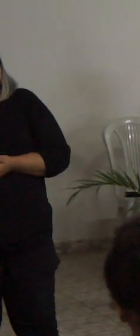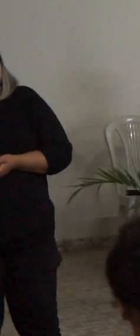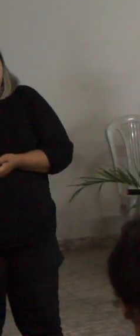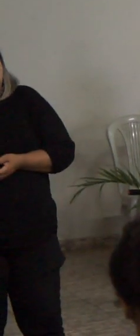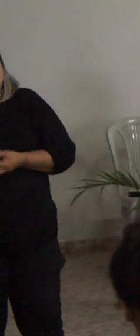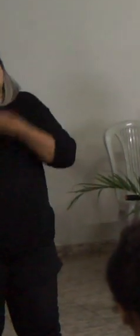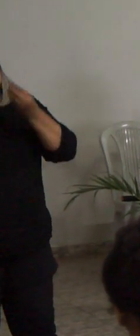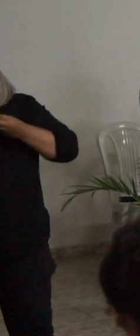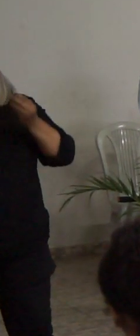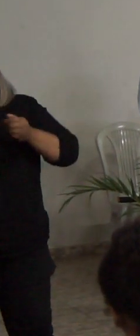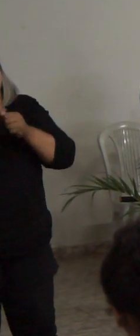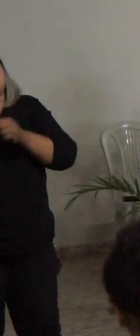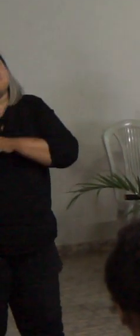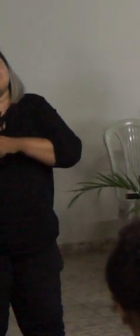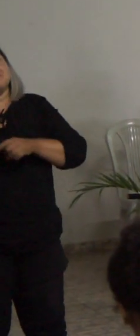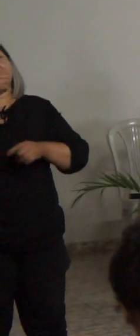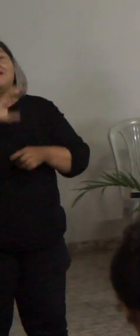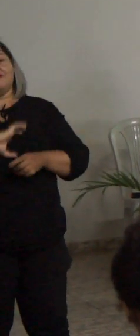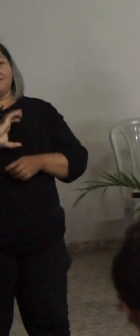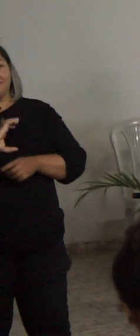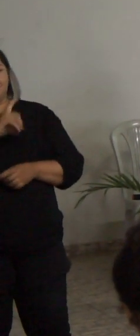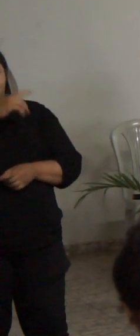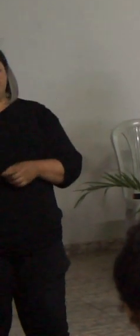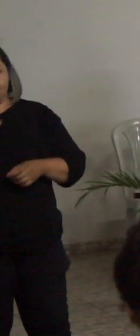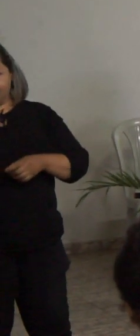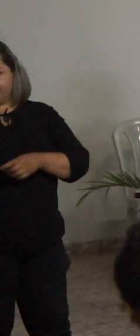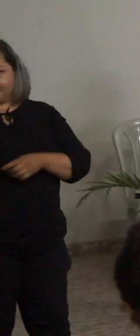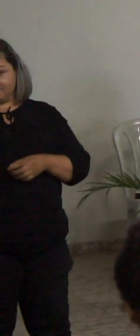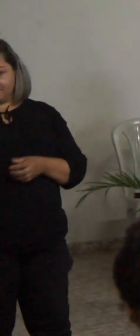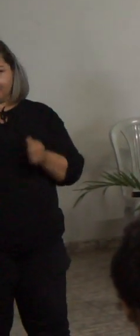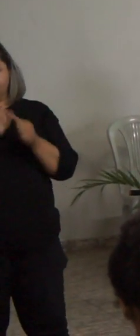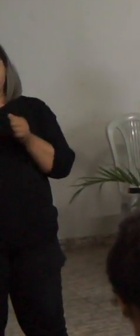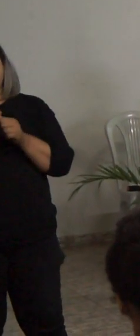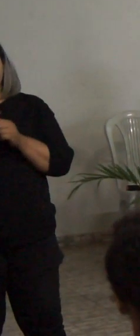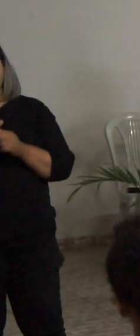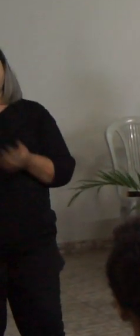município. E sou consciente que fizemos muito, mas que falta muito mais para fazer.